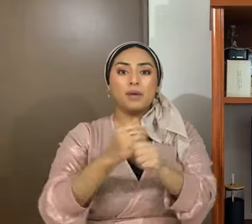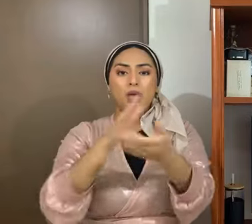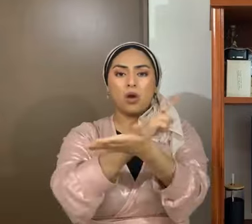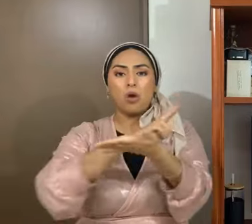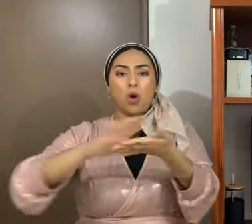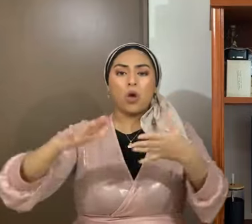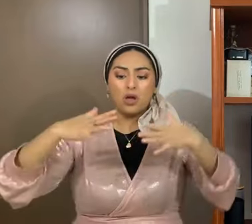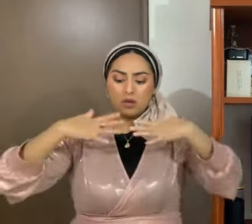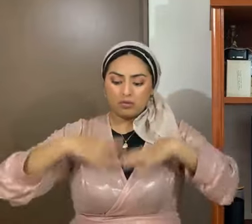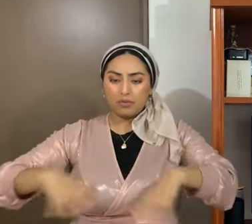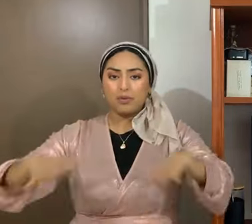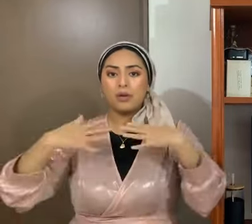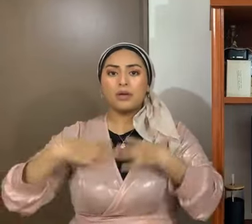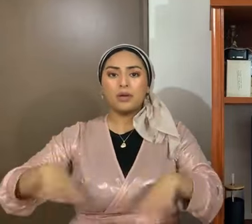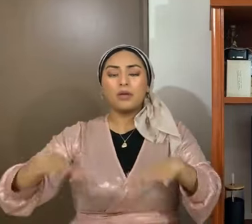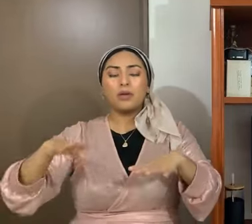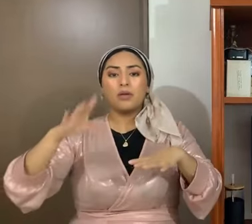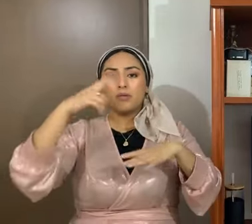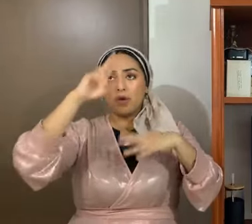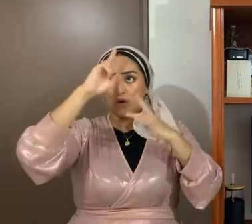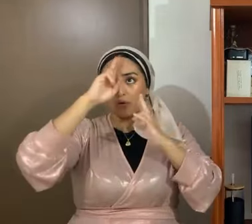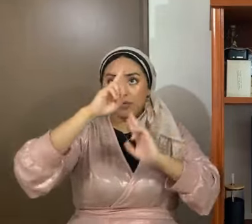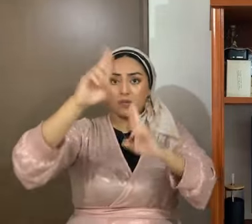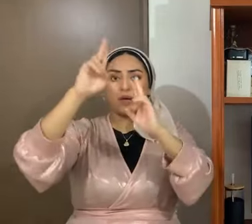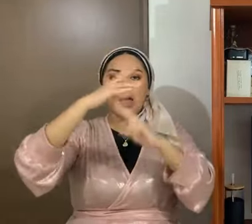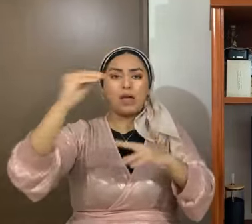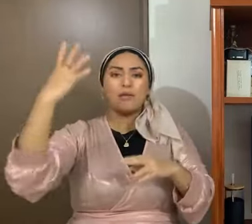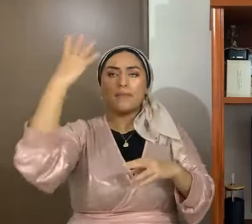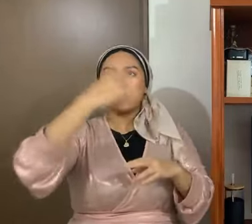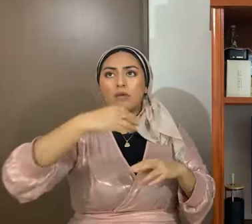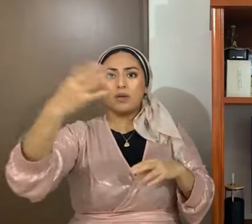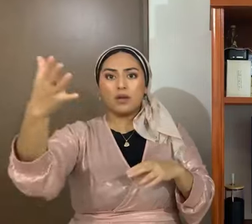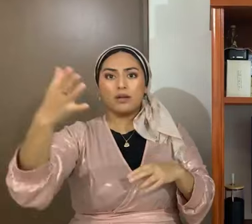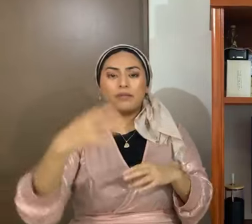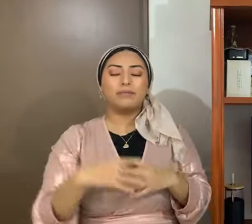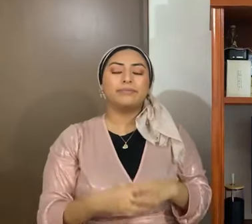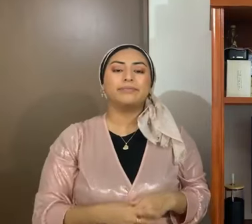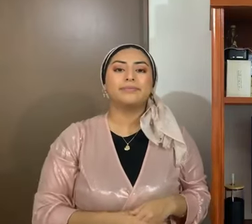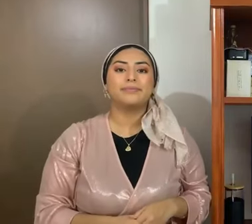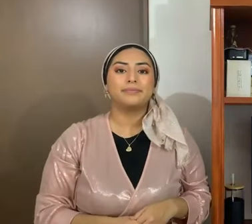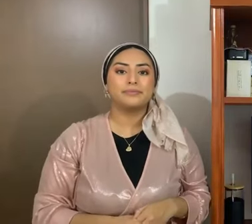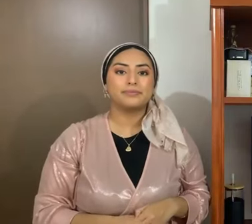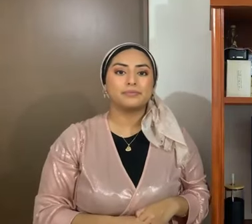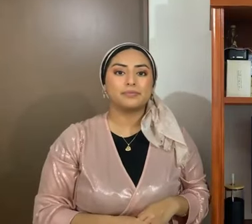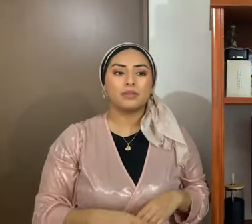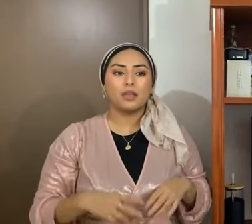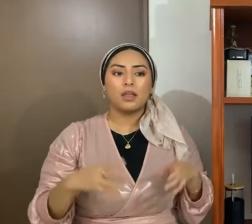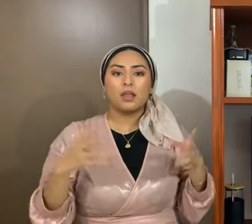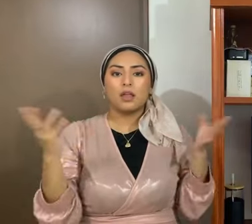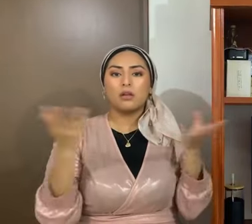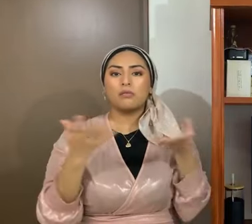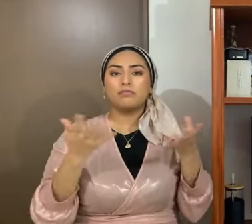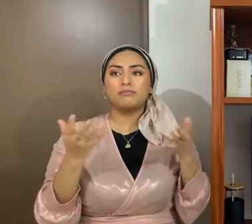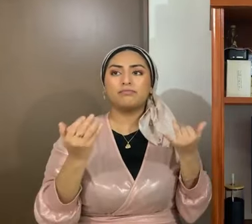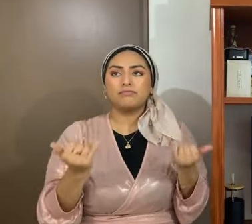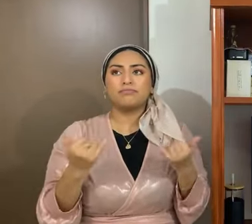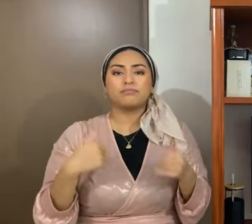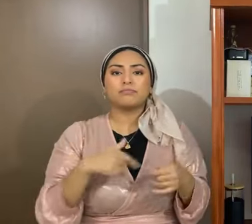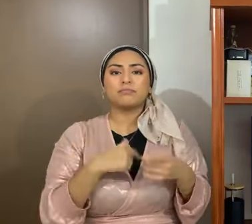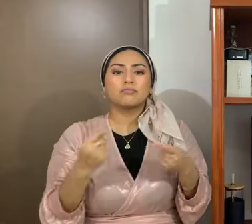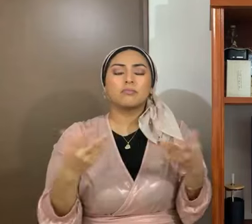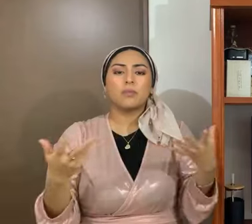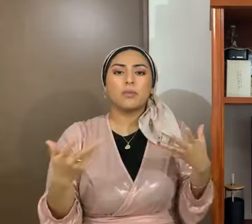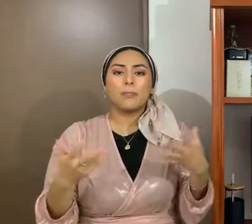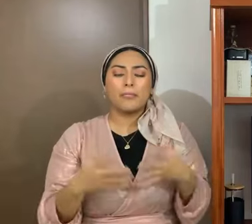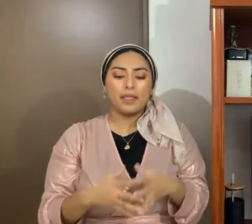sagradas a Aarón y a tu hermano para honra y hermosura. Bueno, ¿En qué etapa estamos? Esto a mí